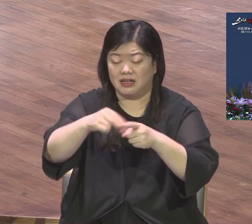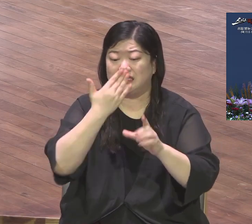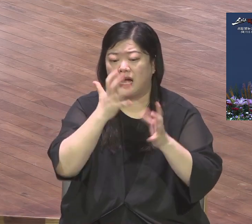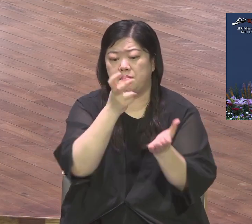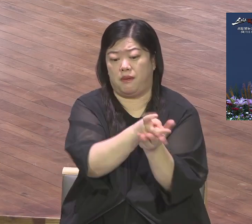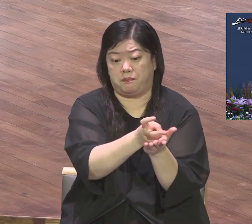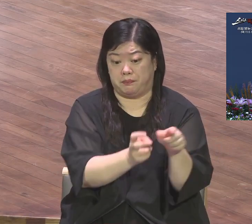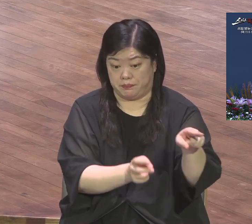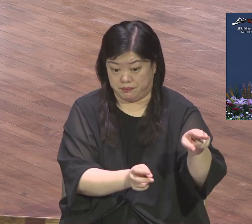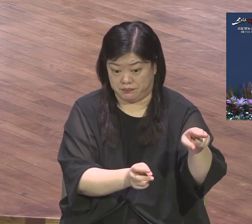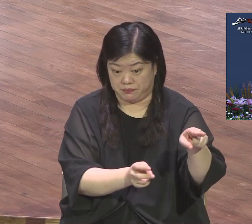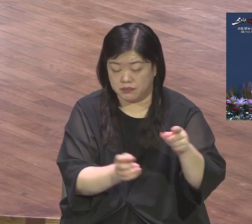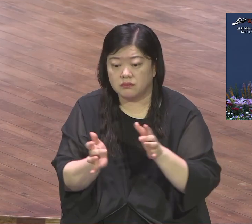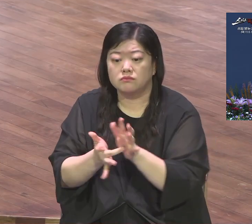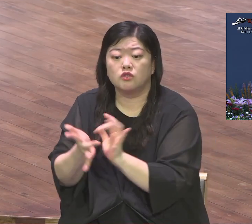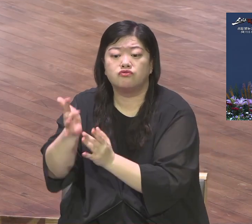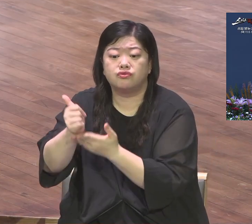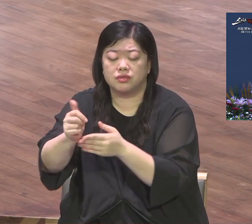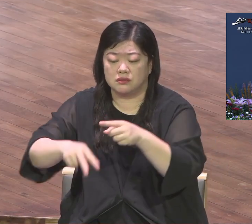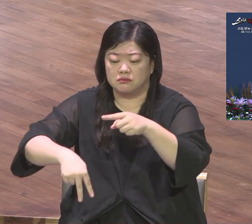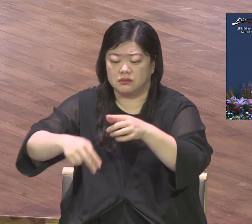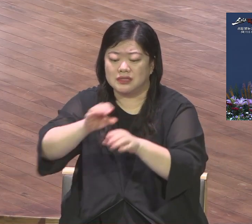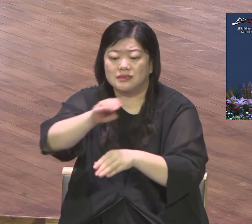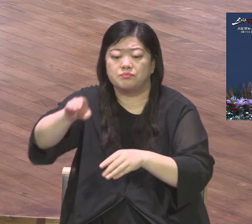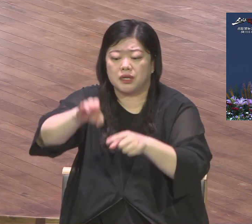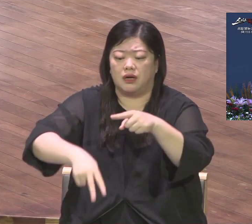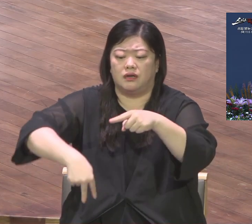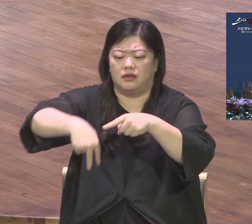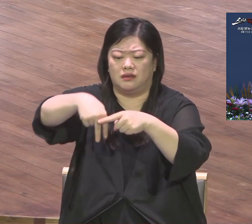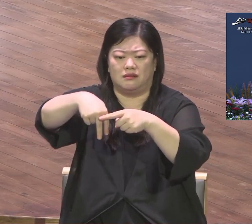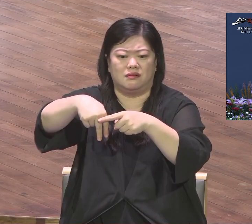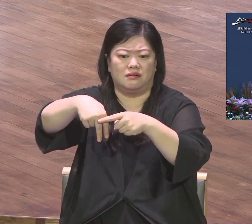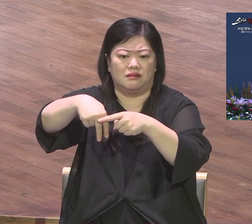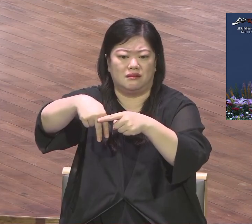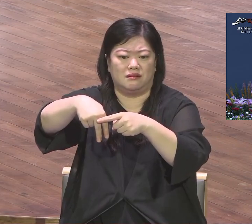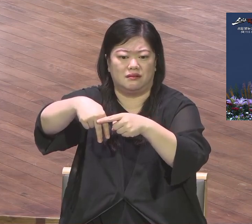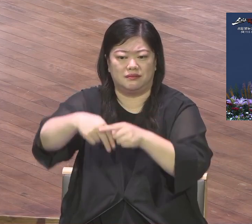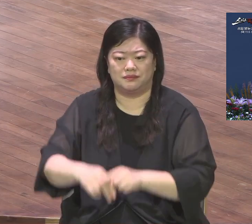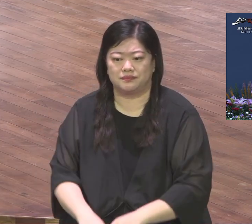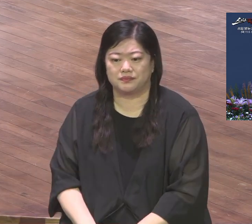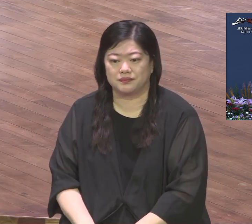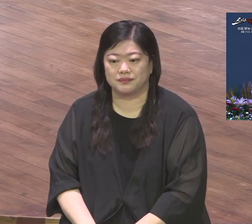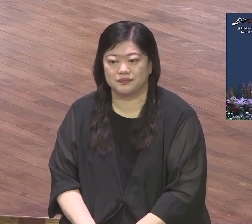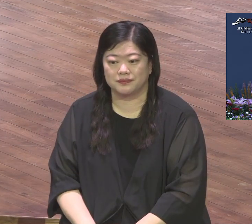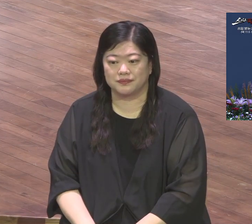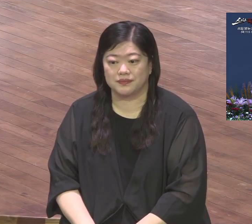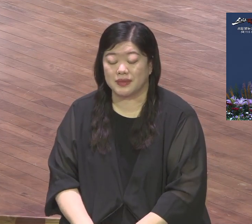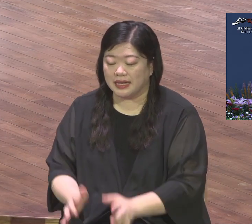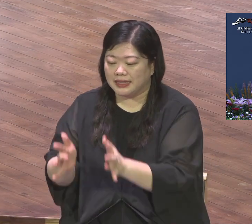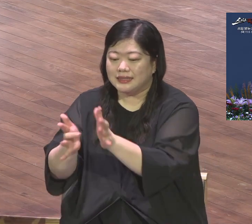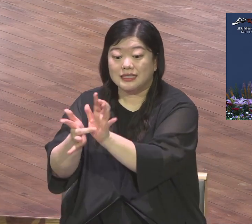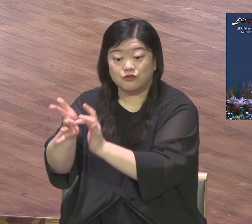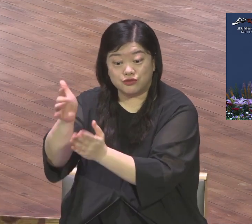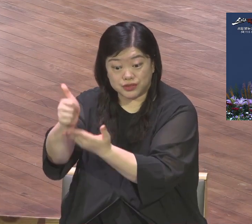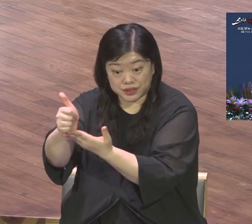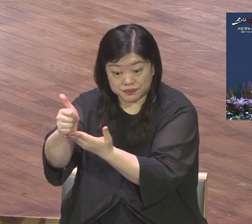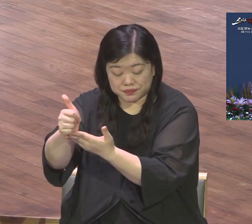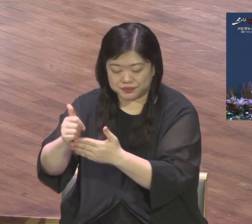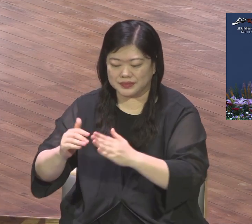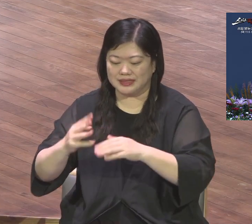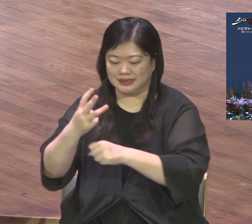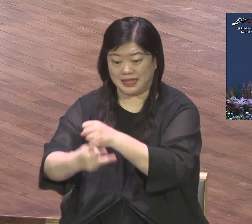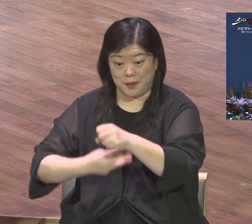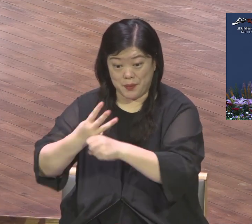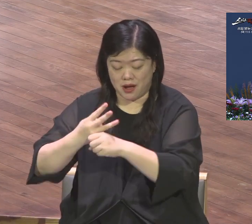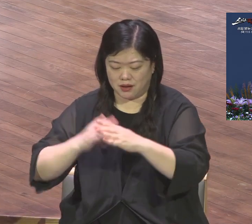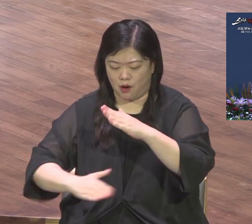지기 위해서 예루살렘에 입성을 합니다. 예수님께서 공생애 사역하신 이후에 수많은